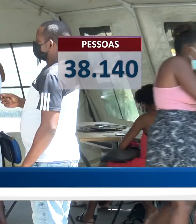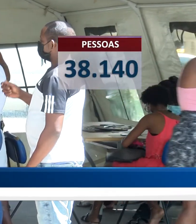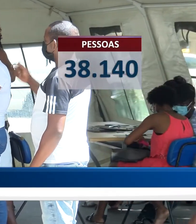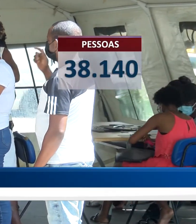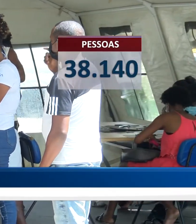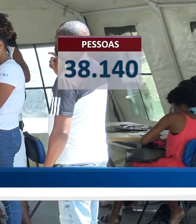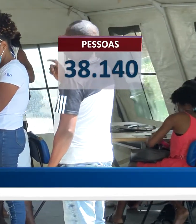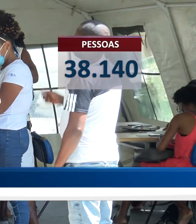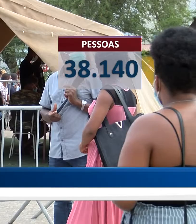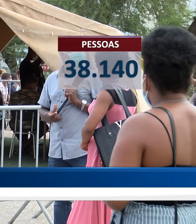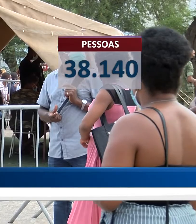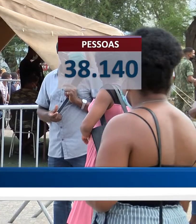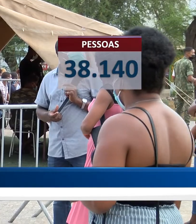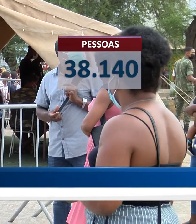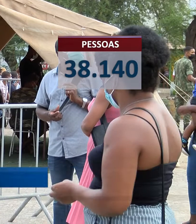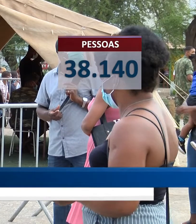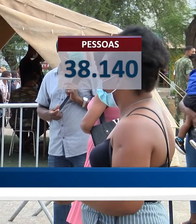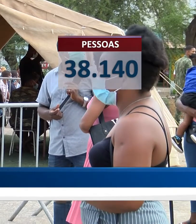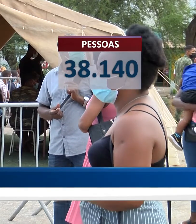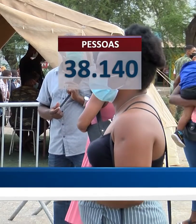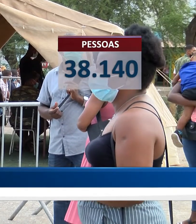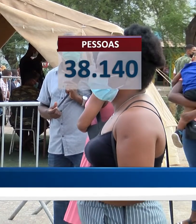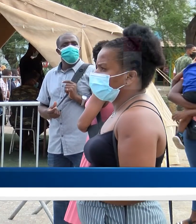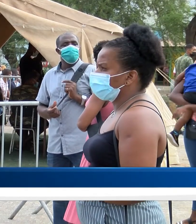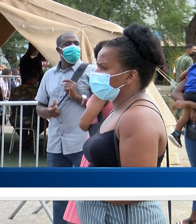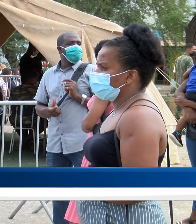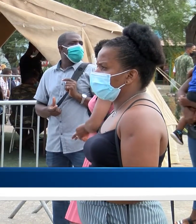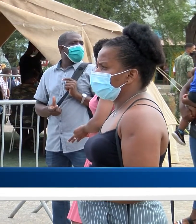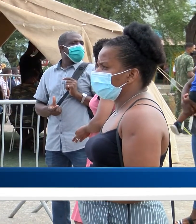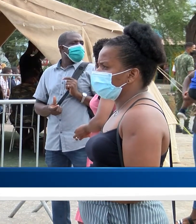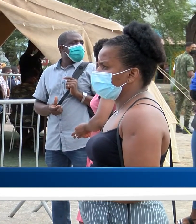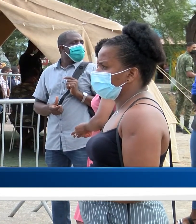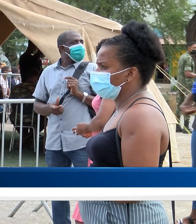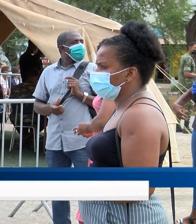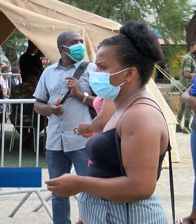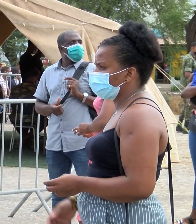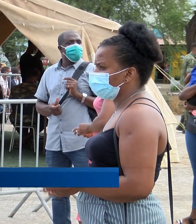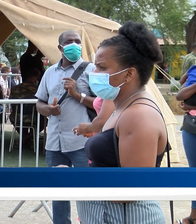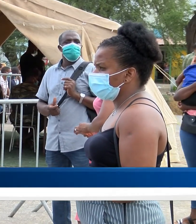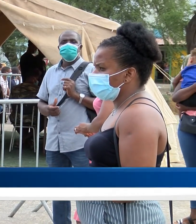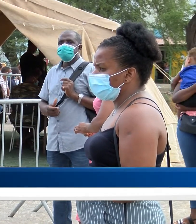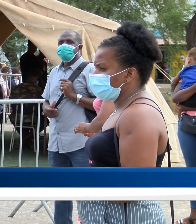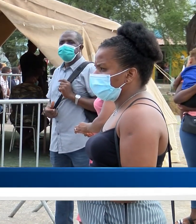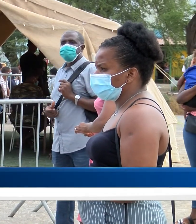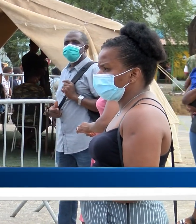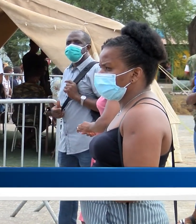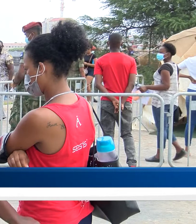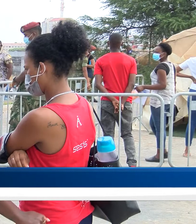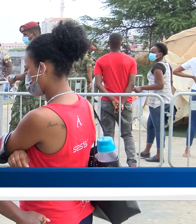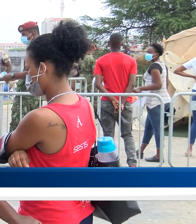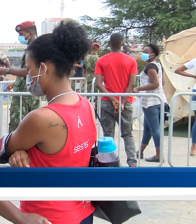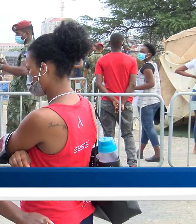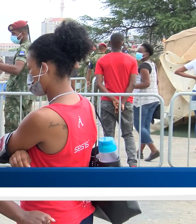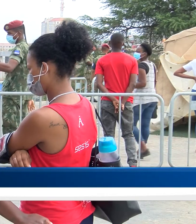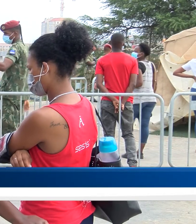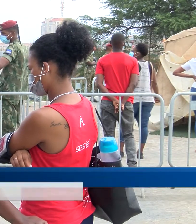de 38.140 pessoas. Isso segundo dados do Ministério da Saúde, que apontam também que o